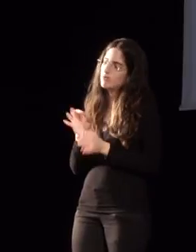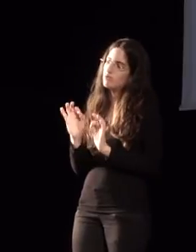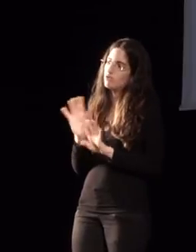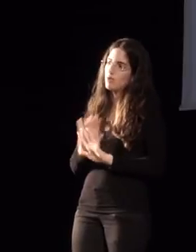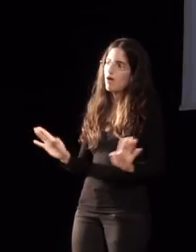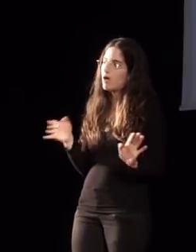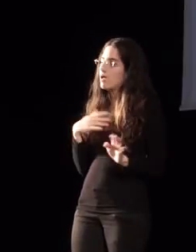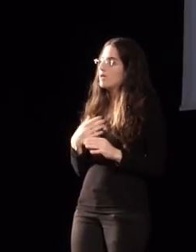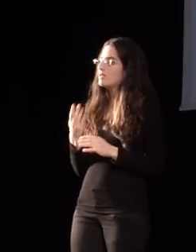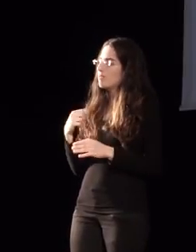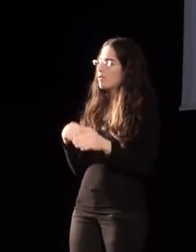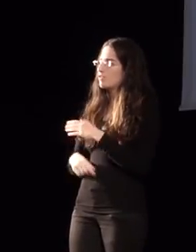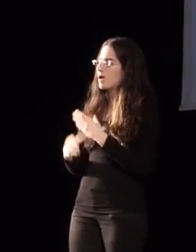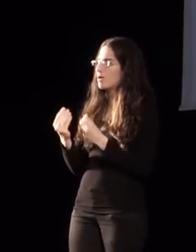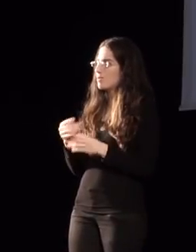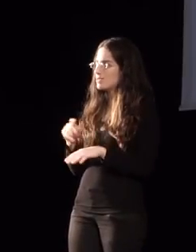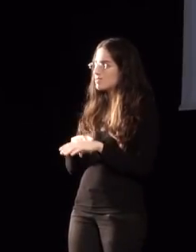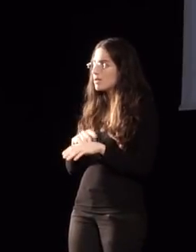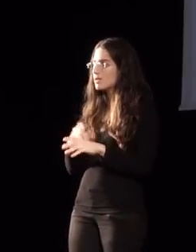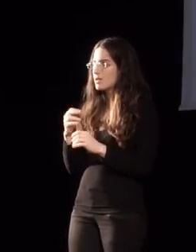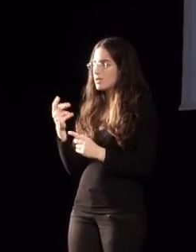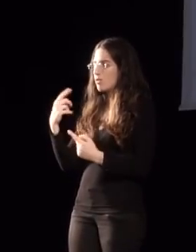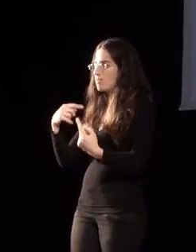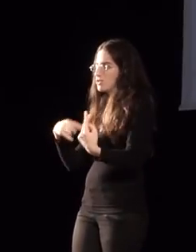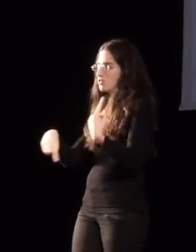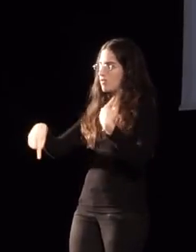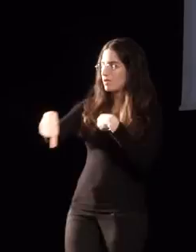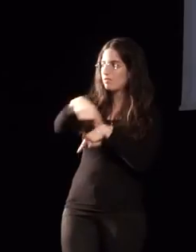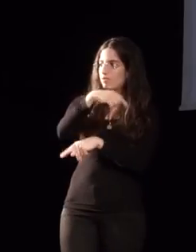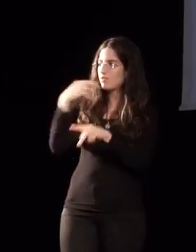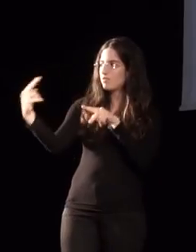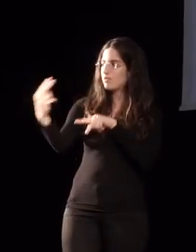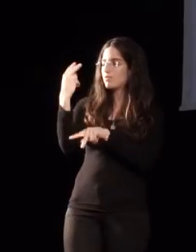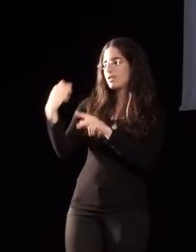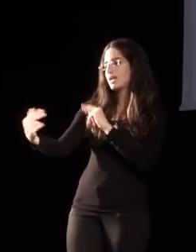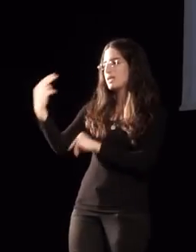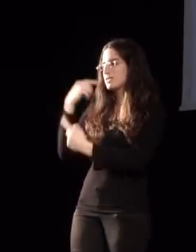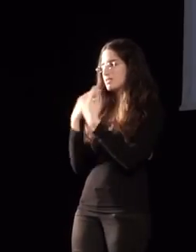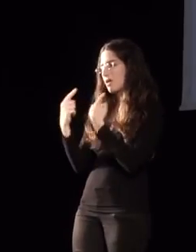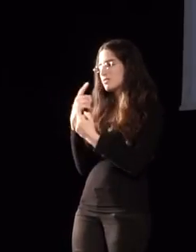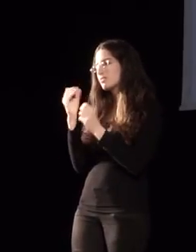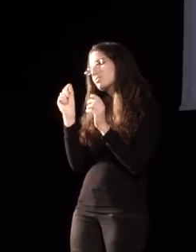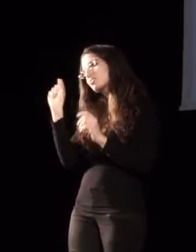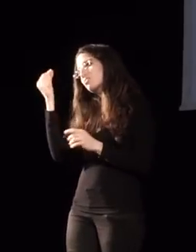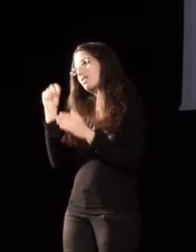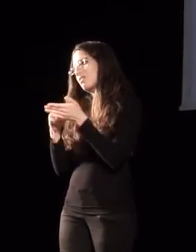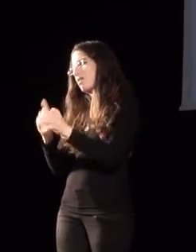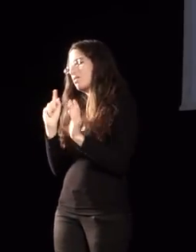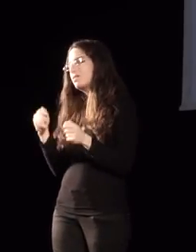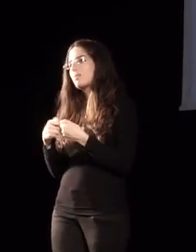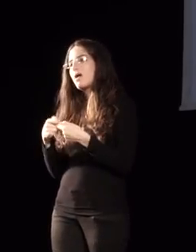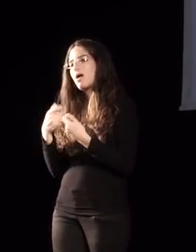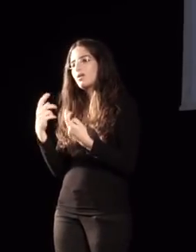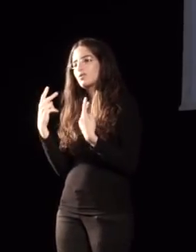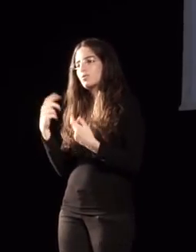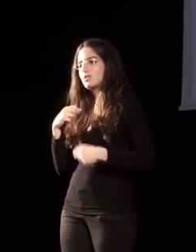אז הייתי משקיע המון המון זמן רק לגרום להם להסתובב לכיוון שלי ולהיכנס לשיחה. זה סתם איזושהי דוגמה קטנה. לגבי חשיבות של